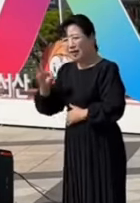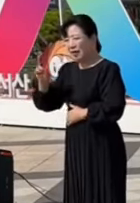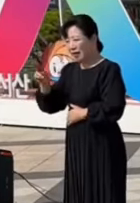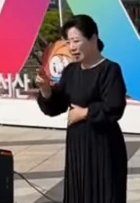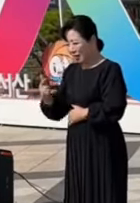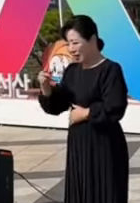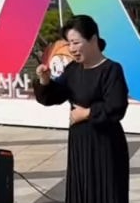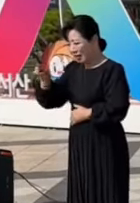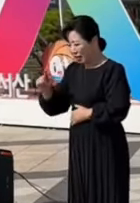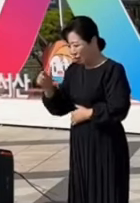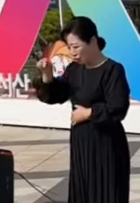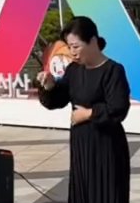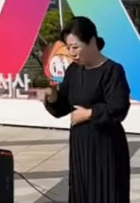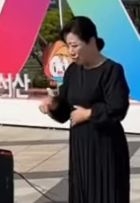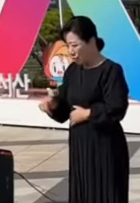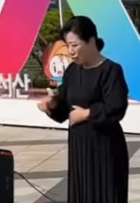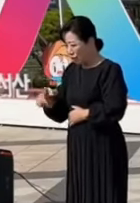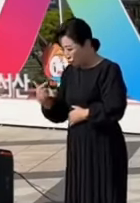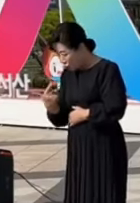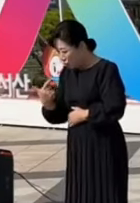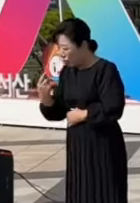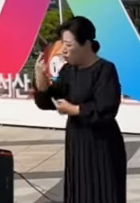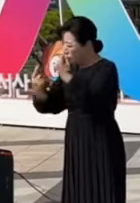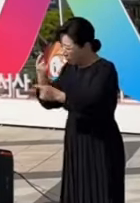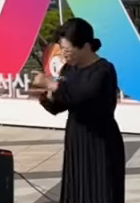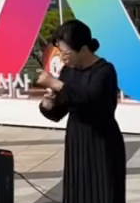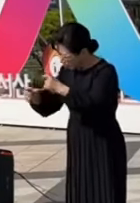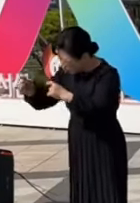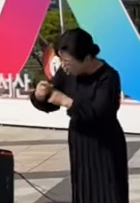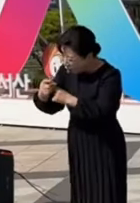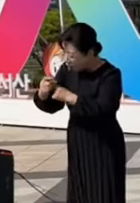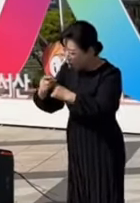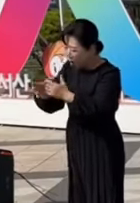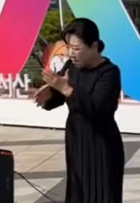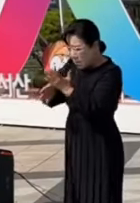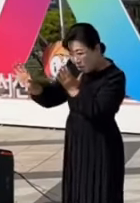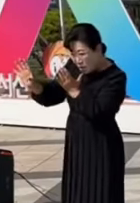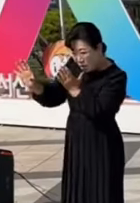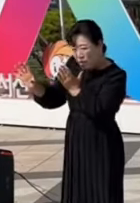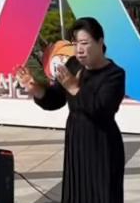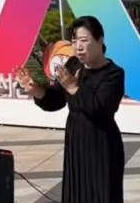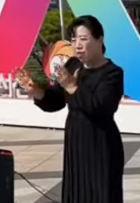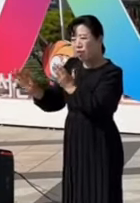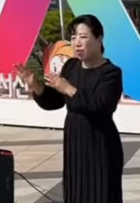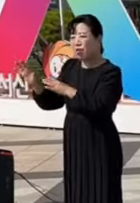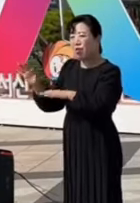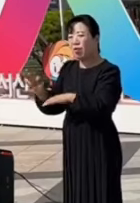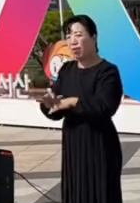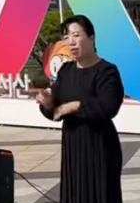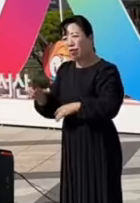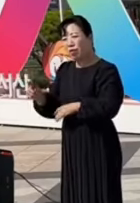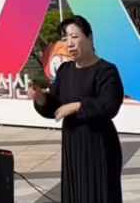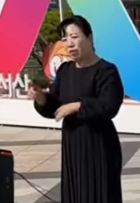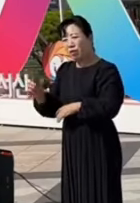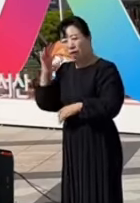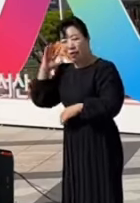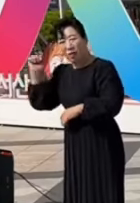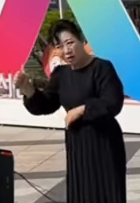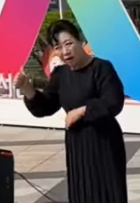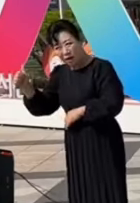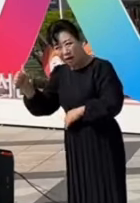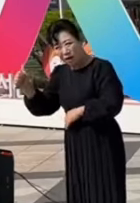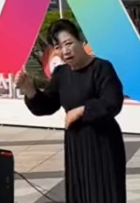연상군보다 더 폭군 윤석열을 끌어내리고 사악한 김건희를 구속시키려고 여기 모인